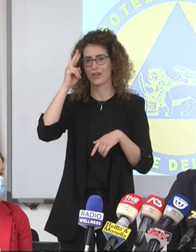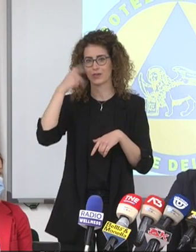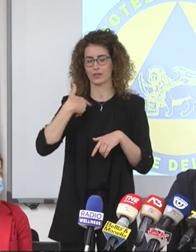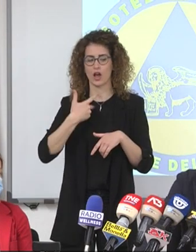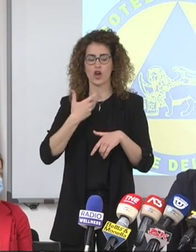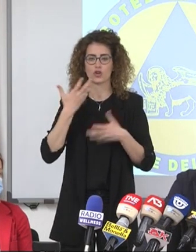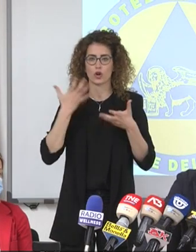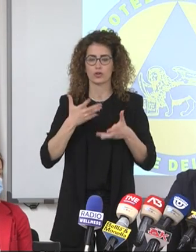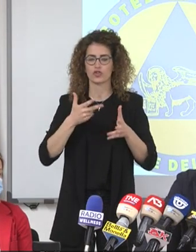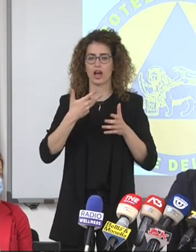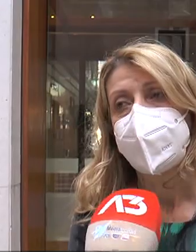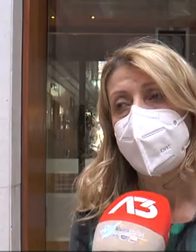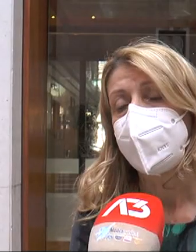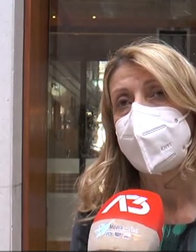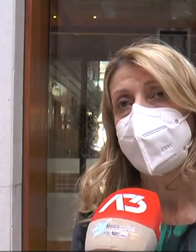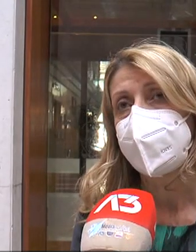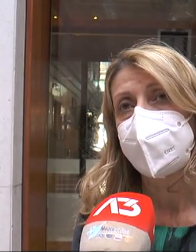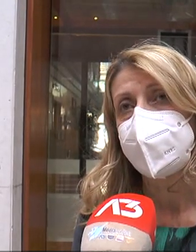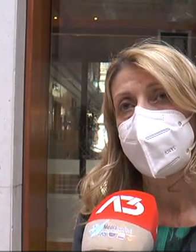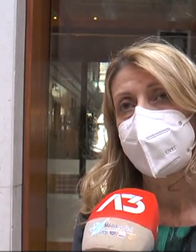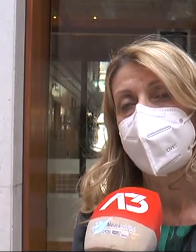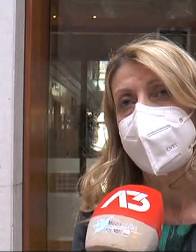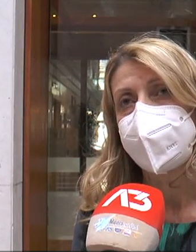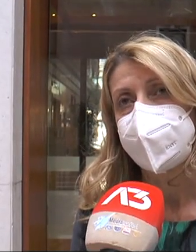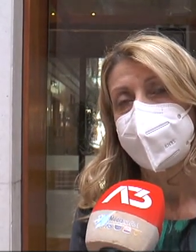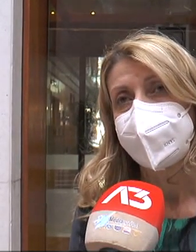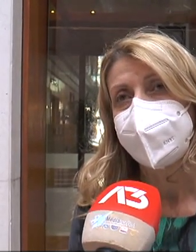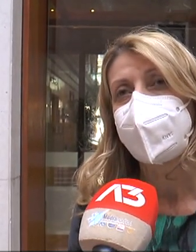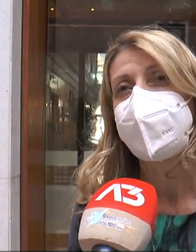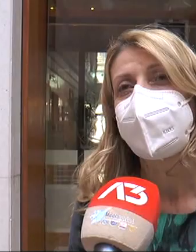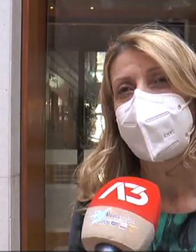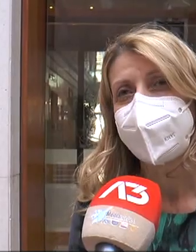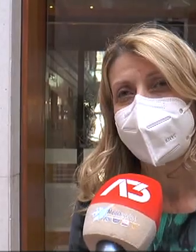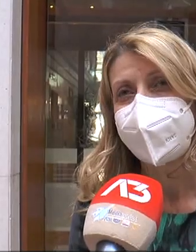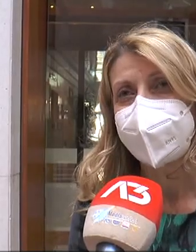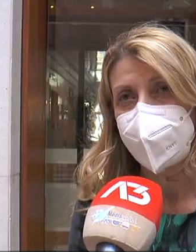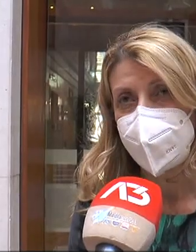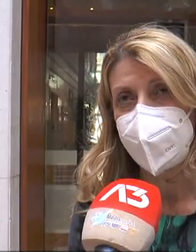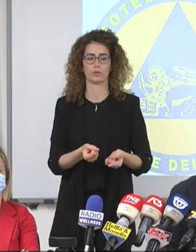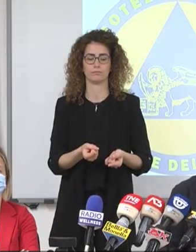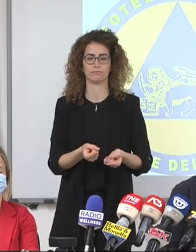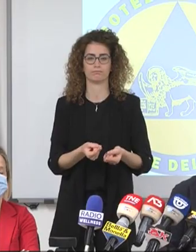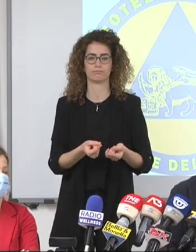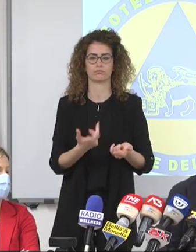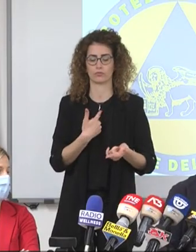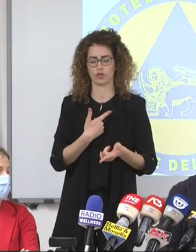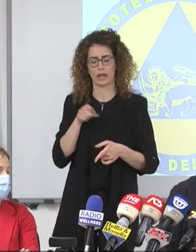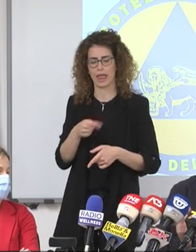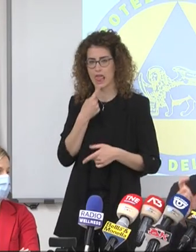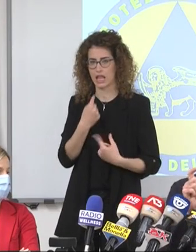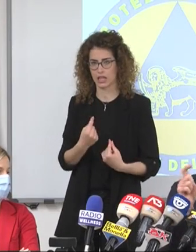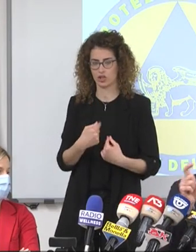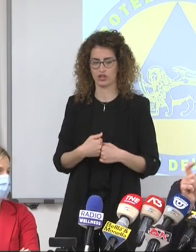hanno già 4.000 prenotati. Intanto a breve dovrebbe arrivare una circolare della dottoressa Russo sui richiami. Stabilisce che